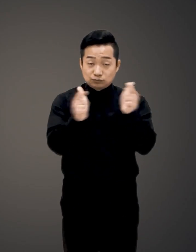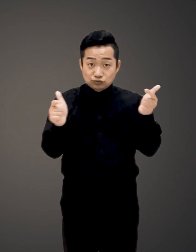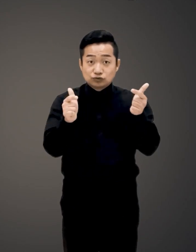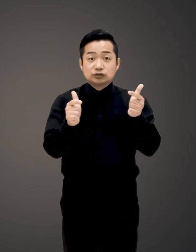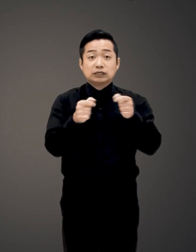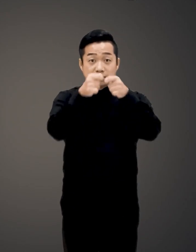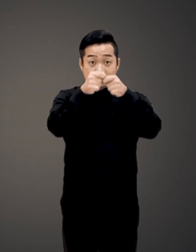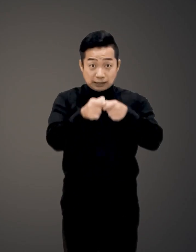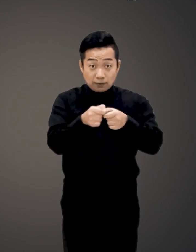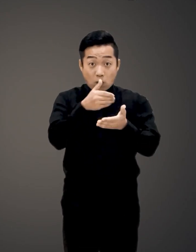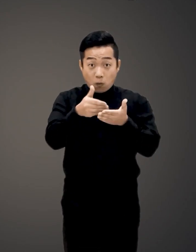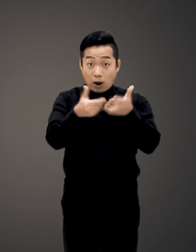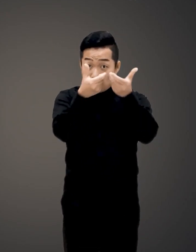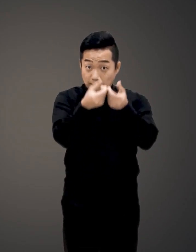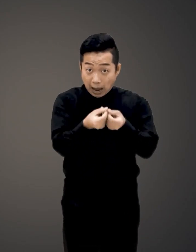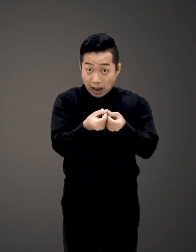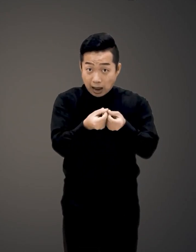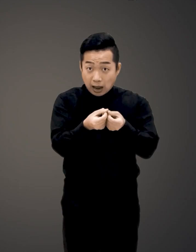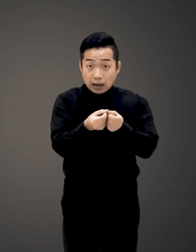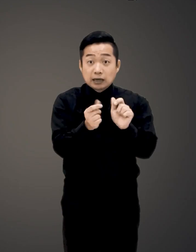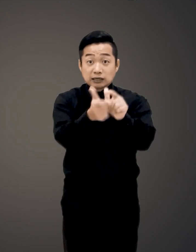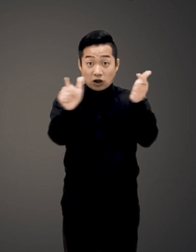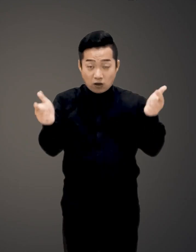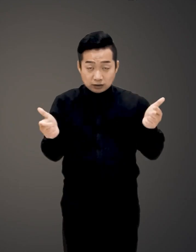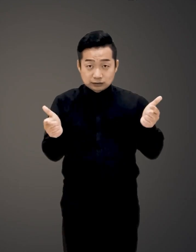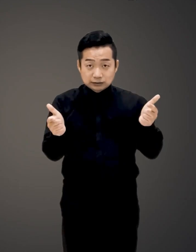세밀화의 경우에는 최대한 다양한